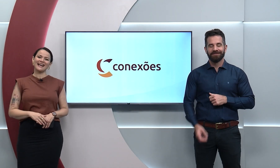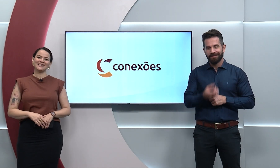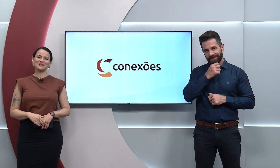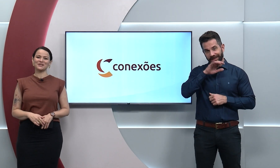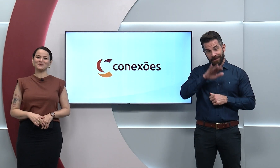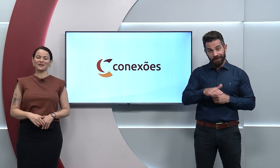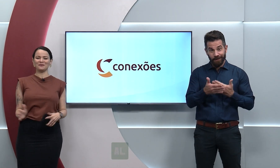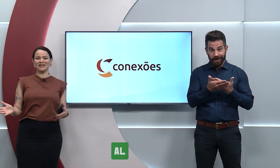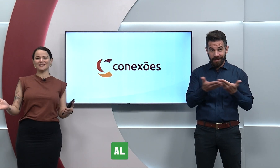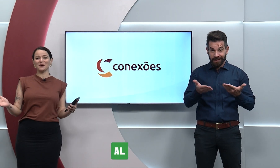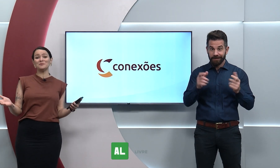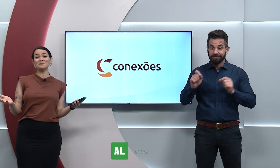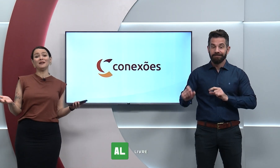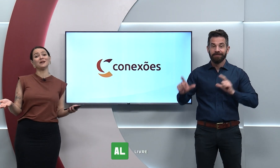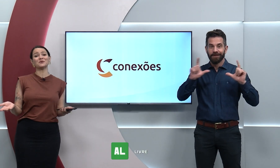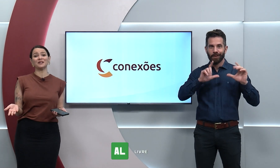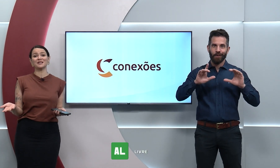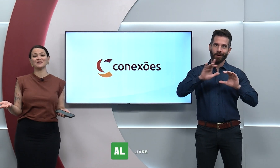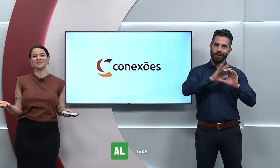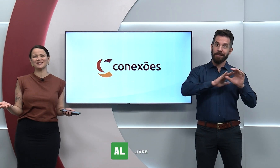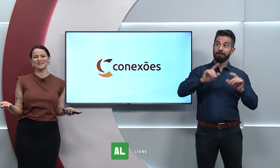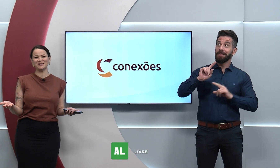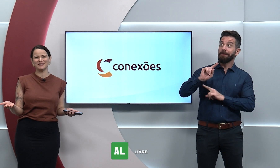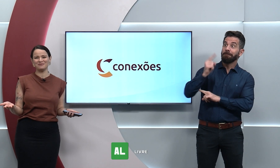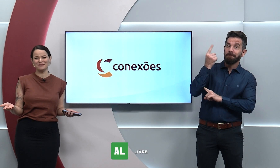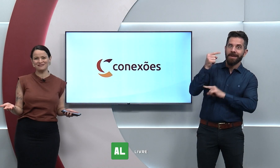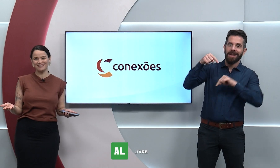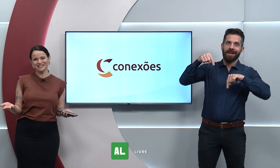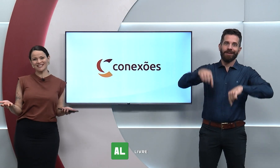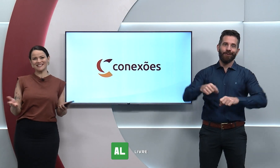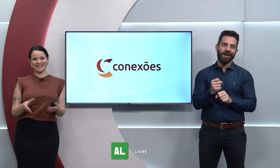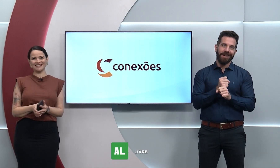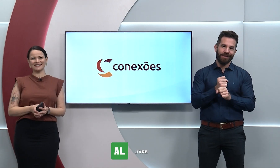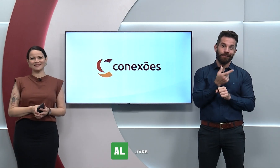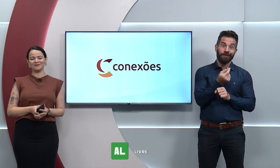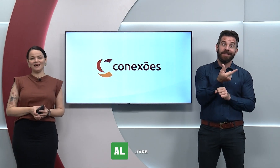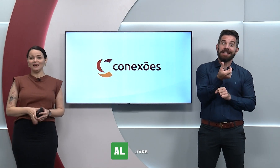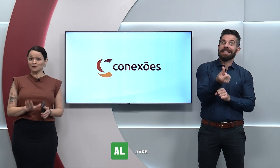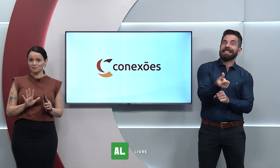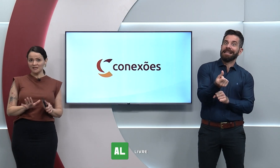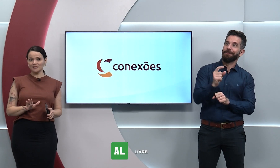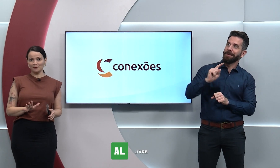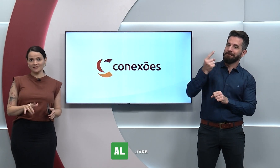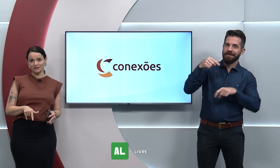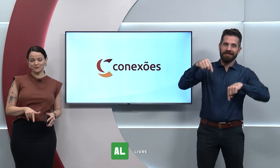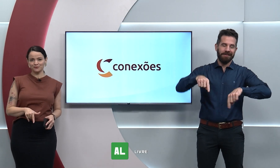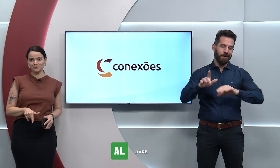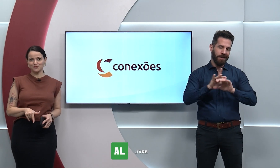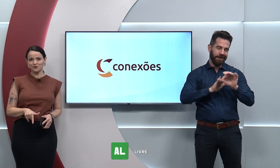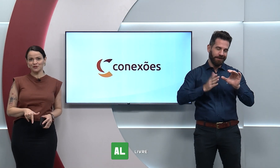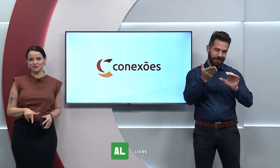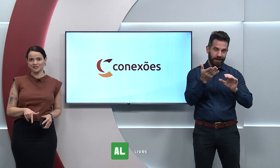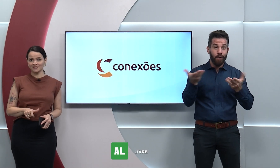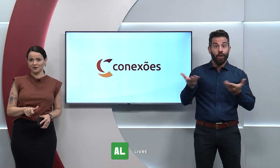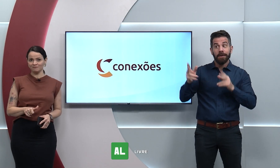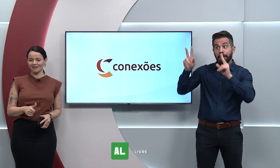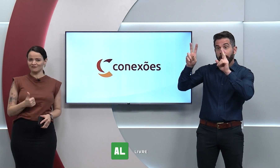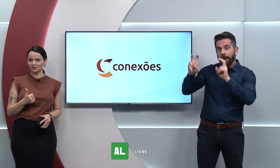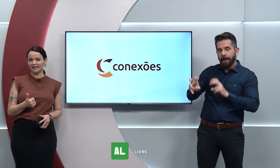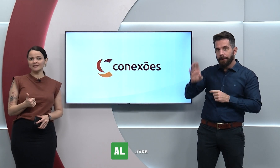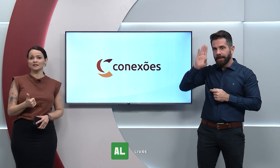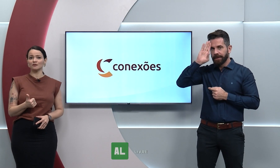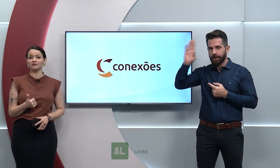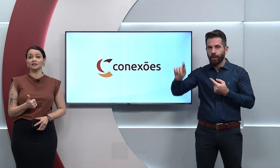Boa tarde! Começa o primeiro Conexões de 2026. E os principais assuntos de hoje são